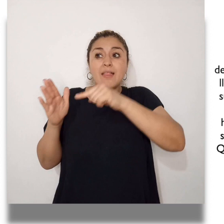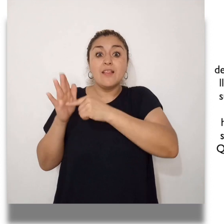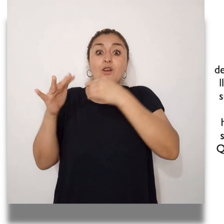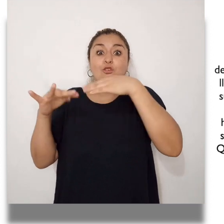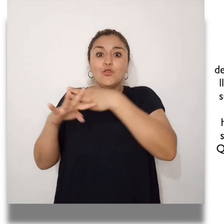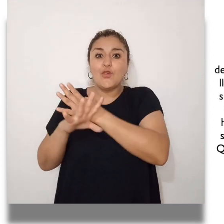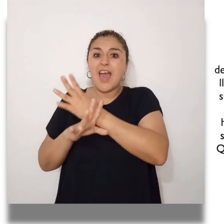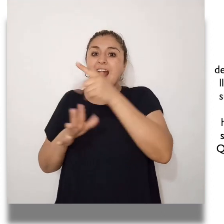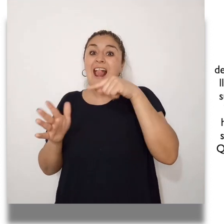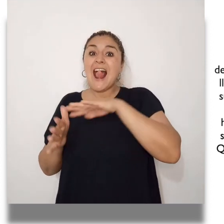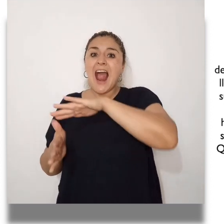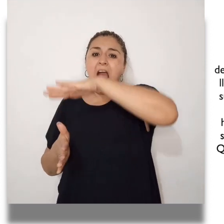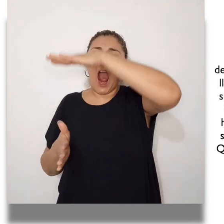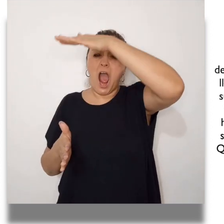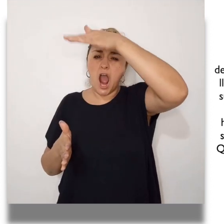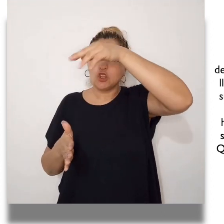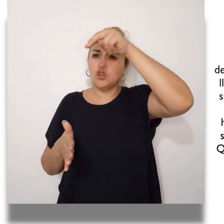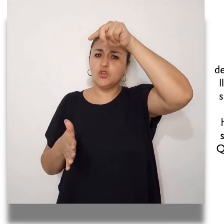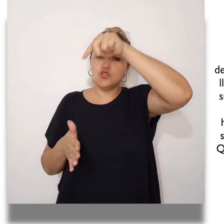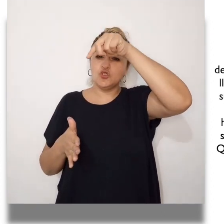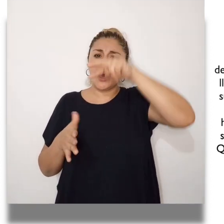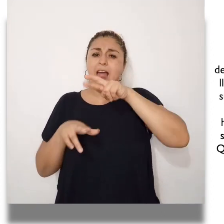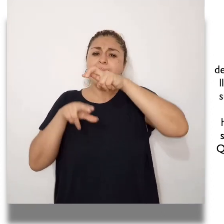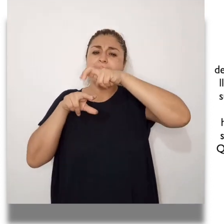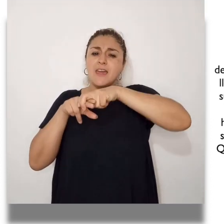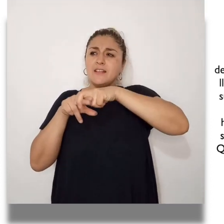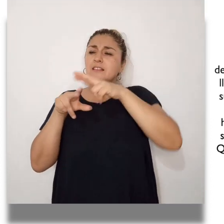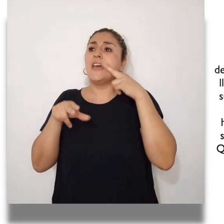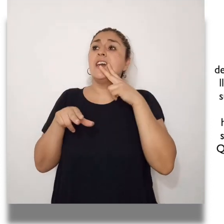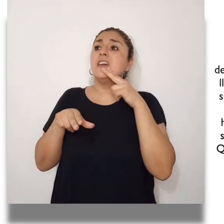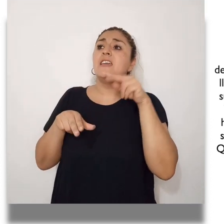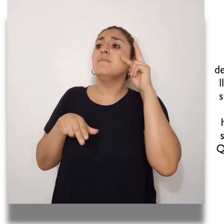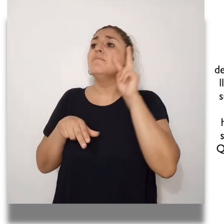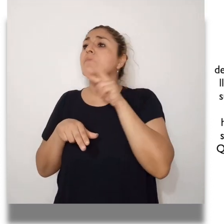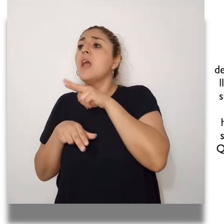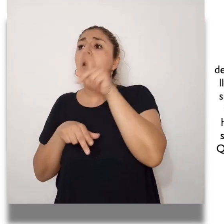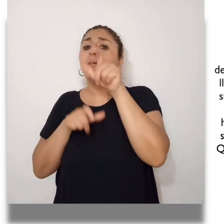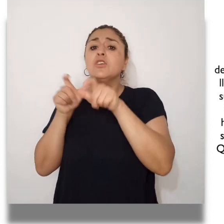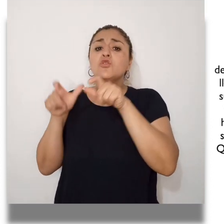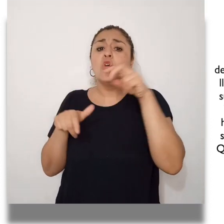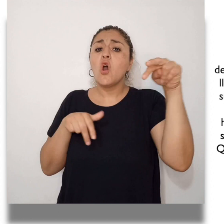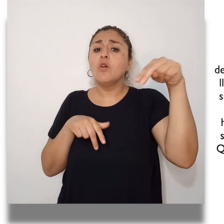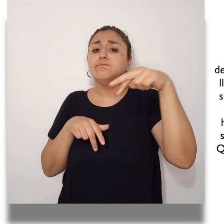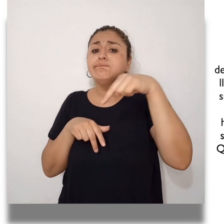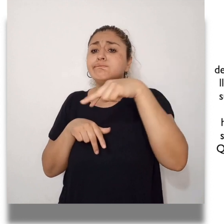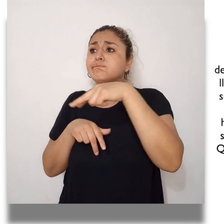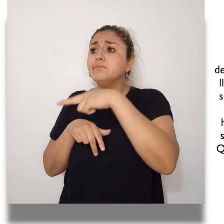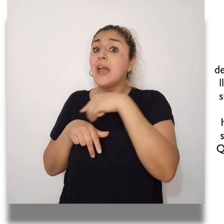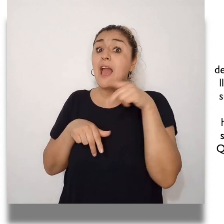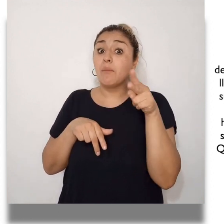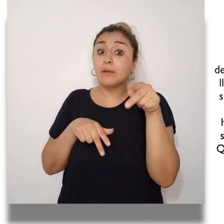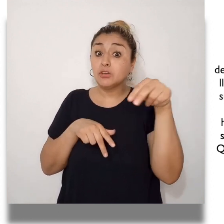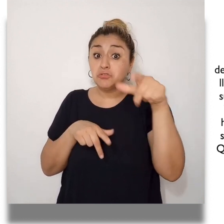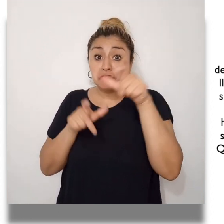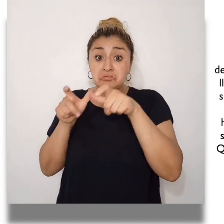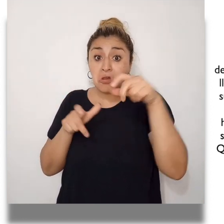para llamar a los que pasan por el camino, que van por sus caminos